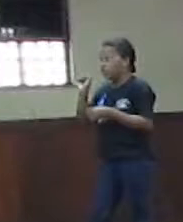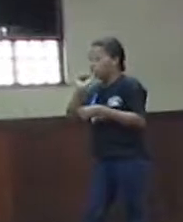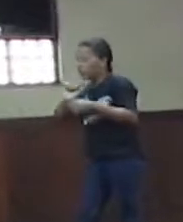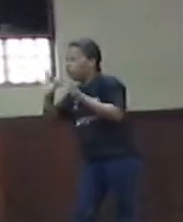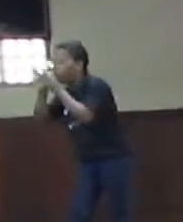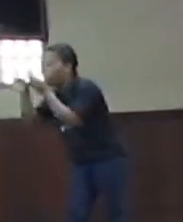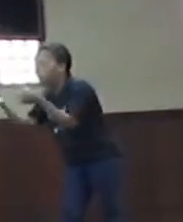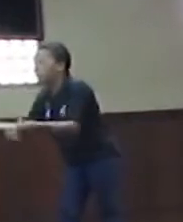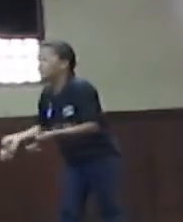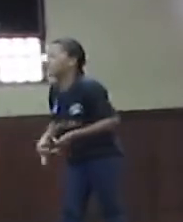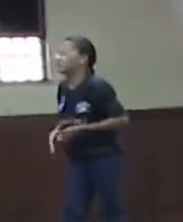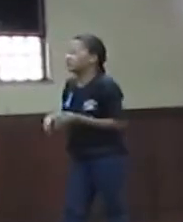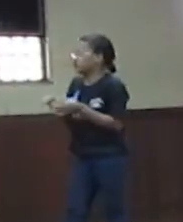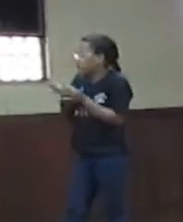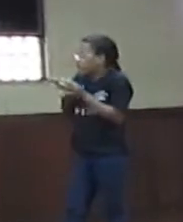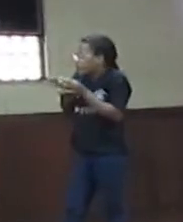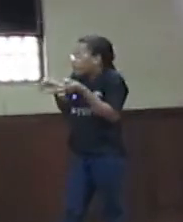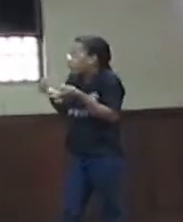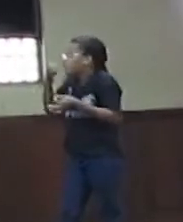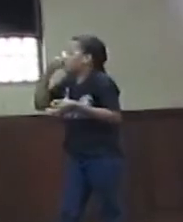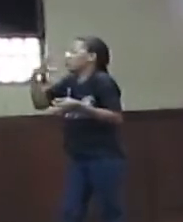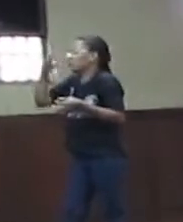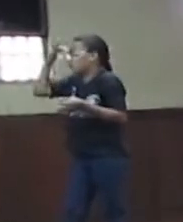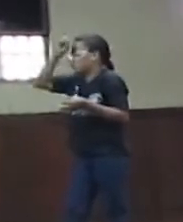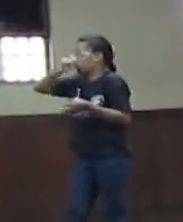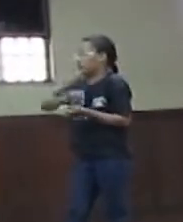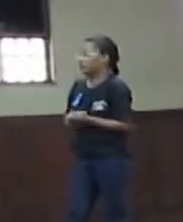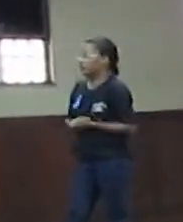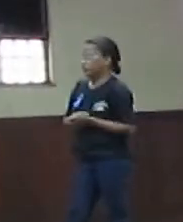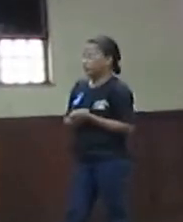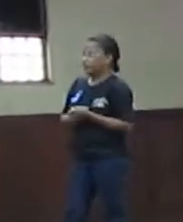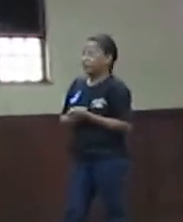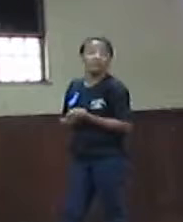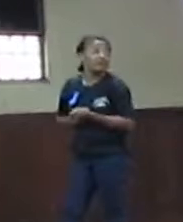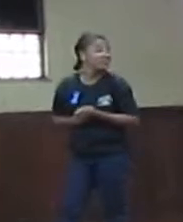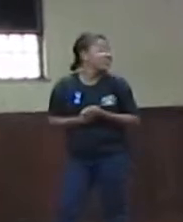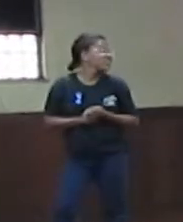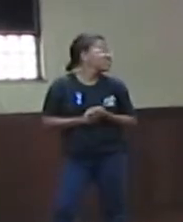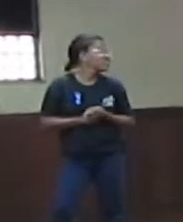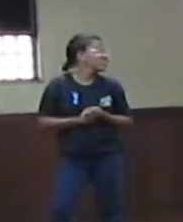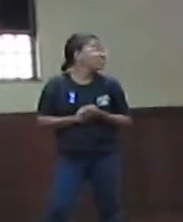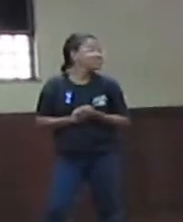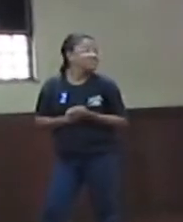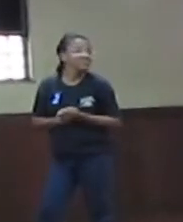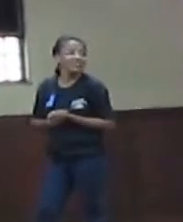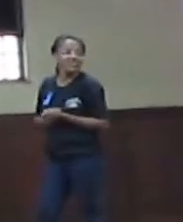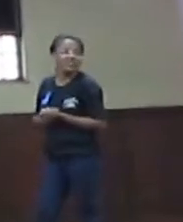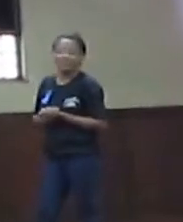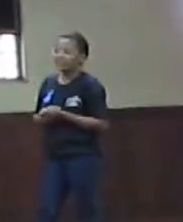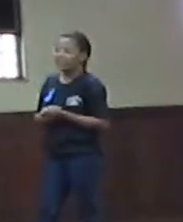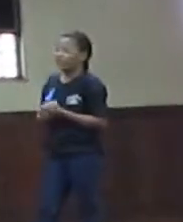palavras soltas básicas da língua. Disponível para Android. Com essa massa